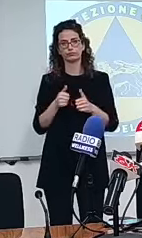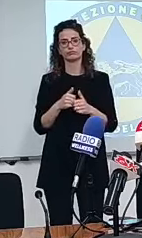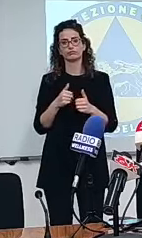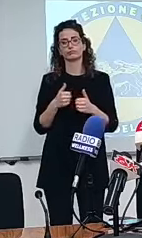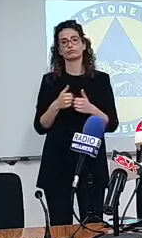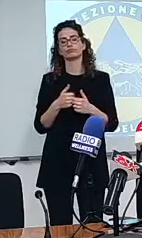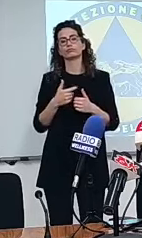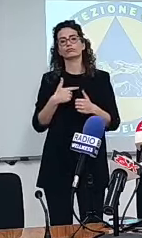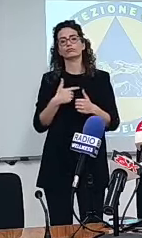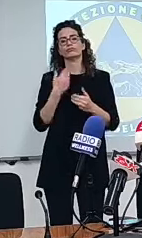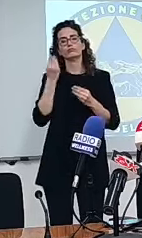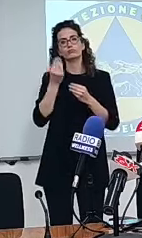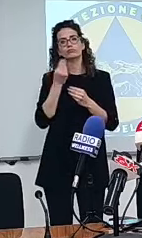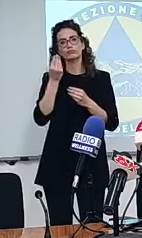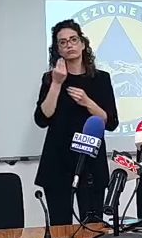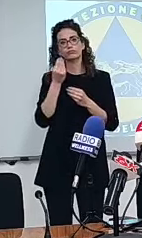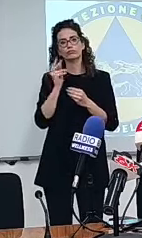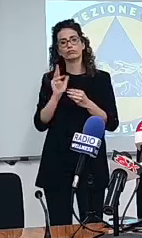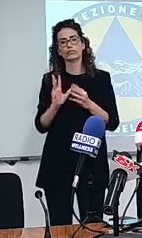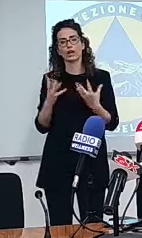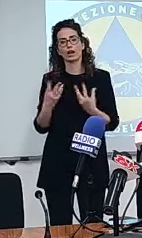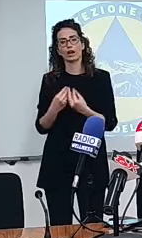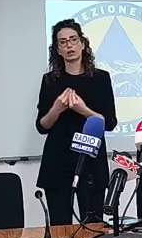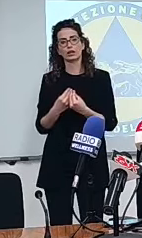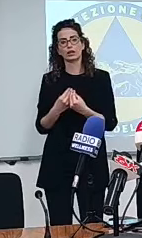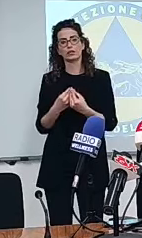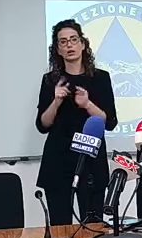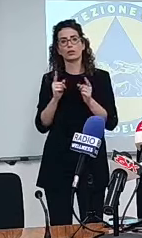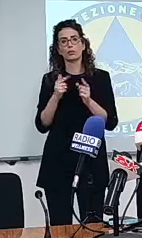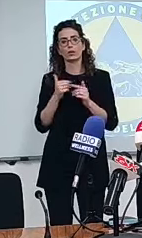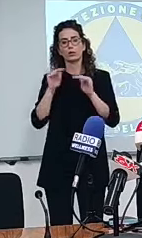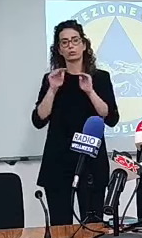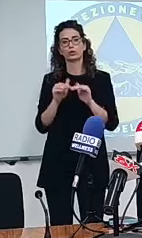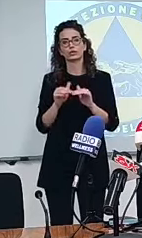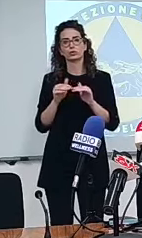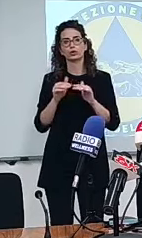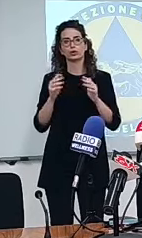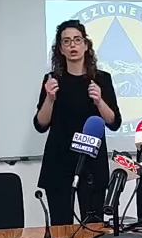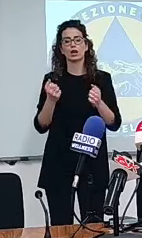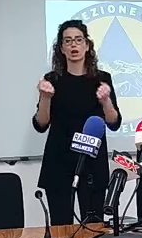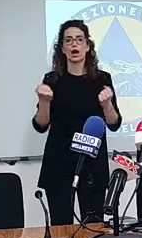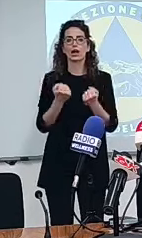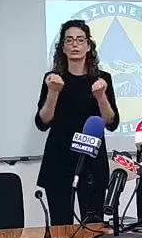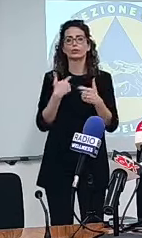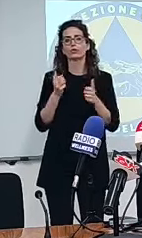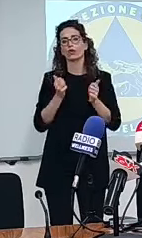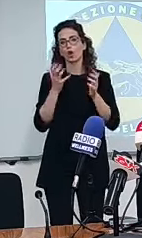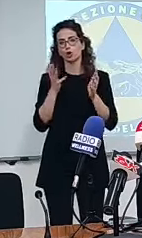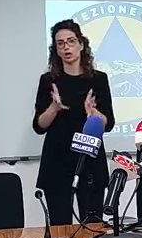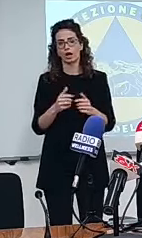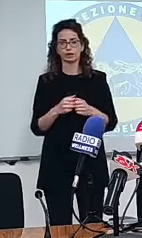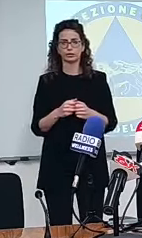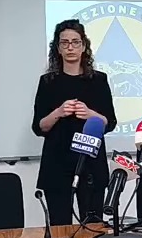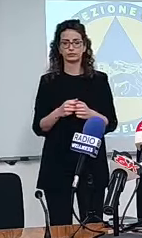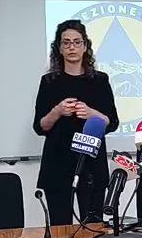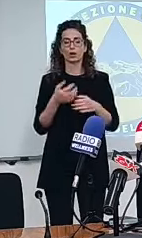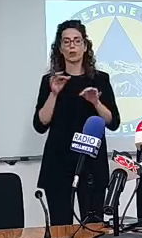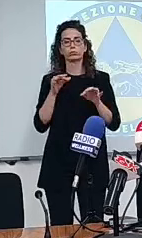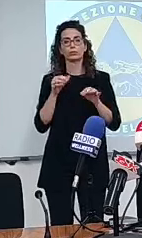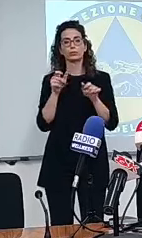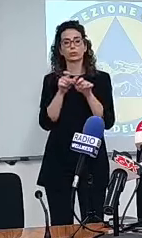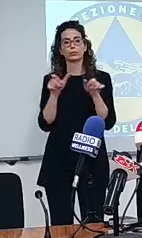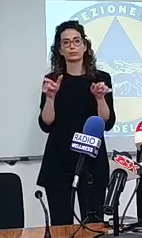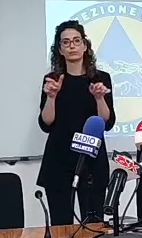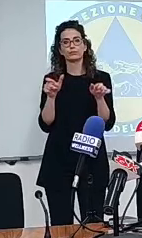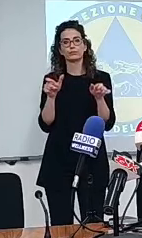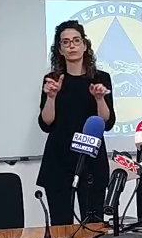e si stava ragionando con loro sulla protezione degli animatori e dei volontari, in particolar modo di quelli che